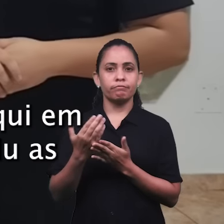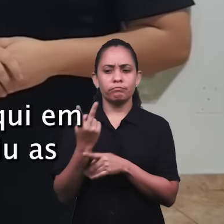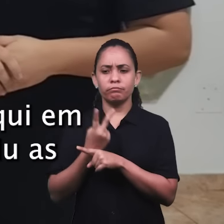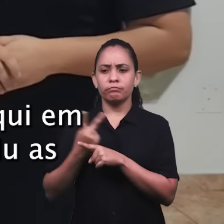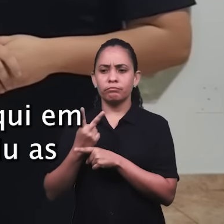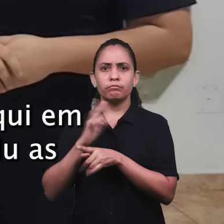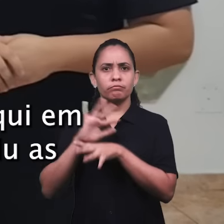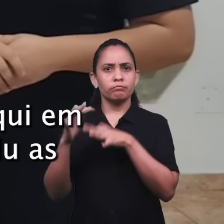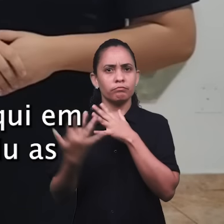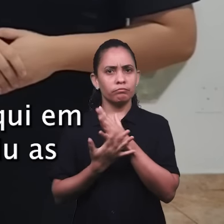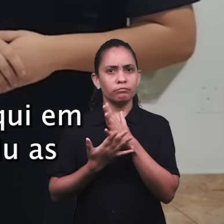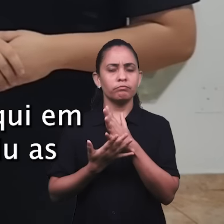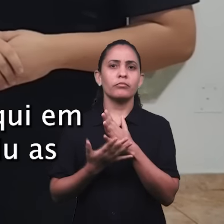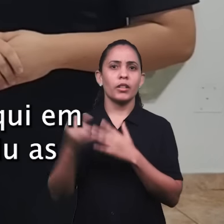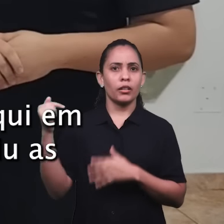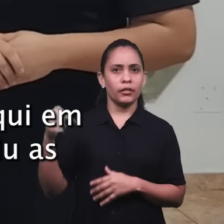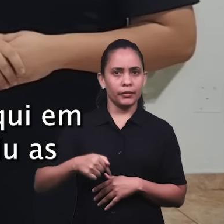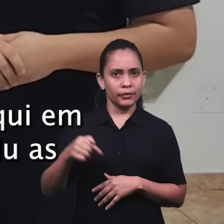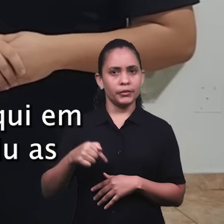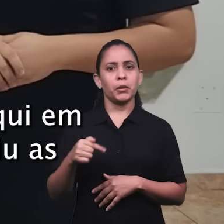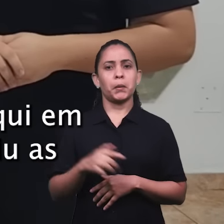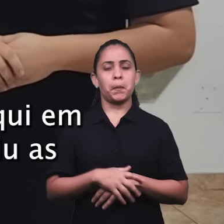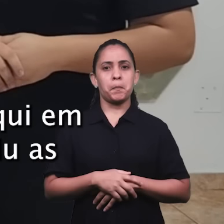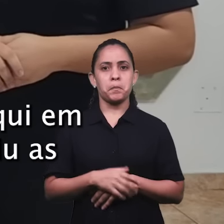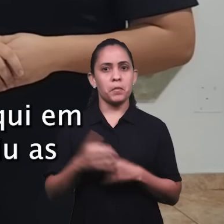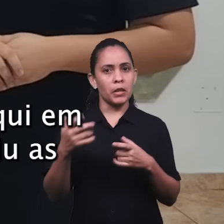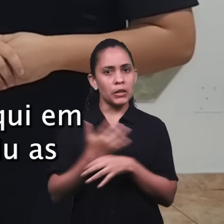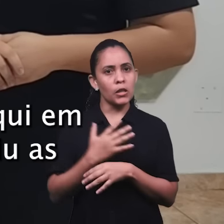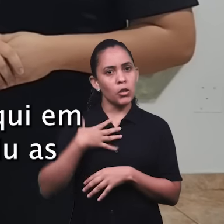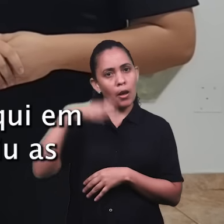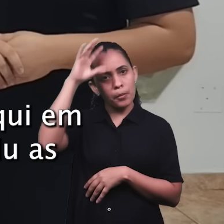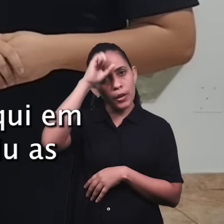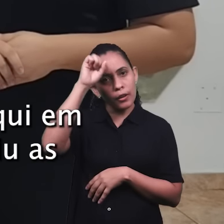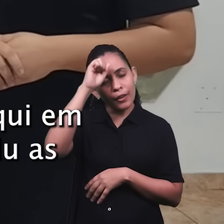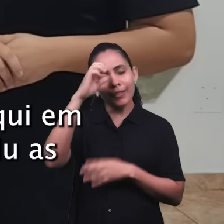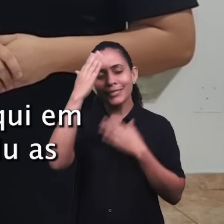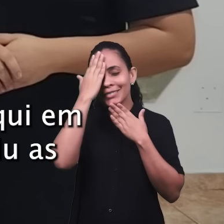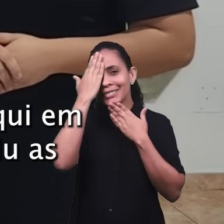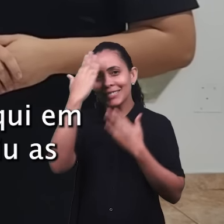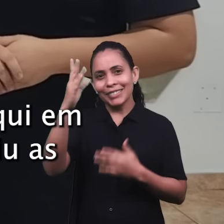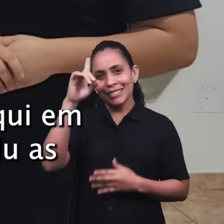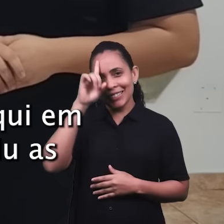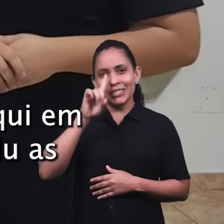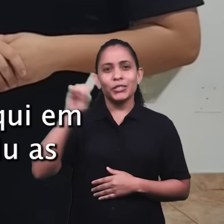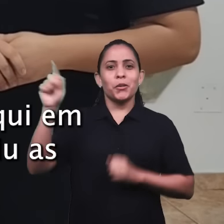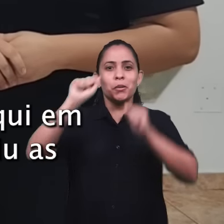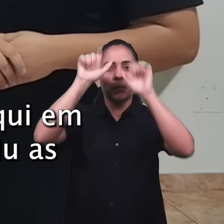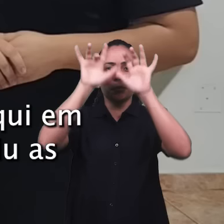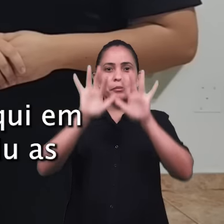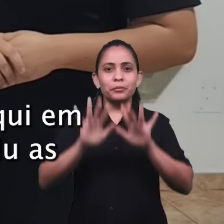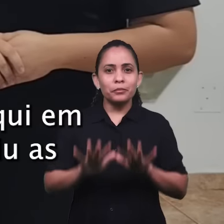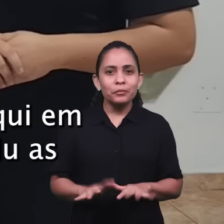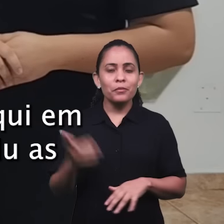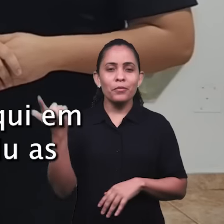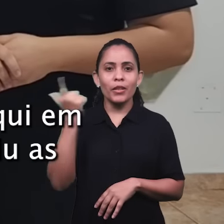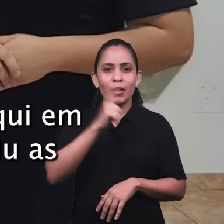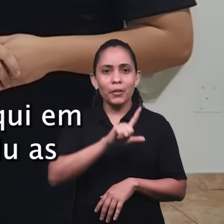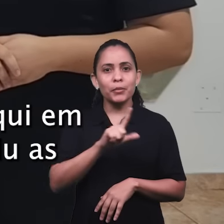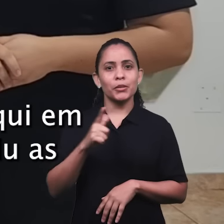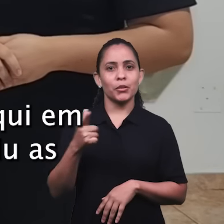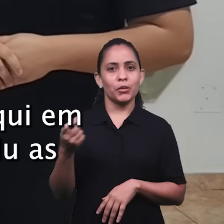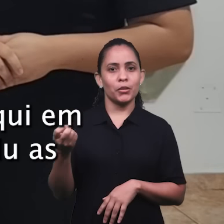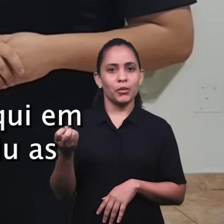Después de ese día, al día siguiente, yo empecé a buscar en clases de LSB aquí en Santa Cruz para